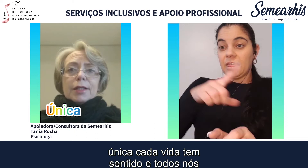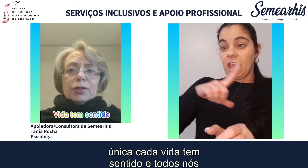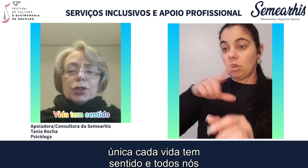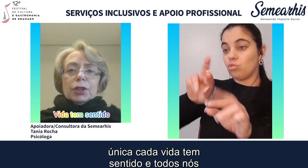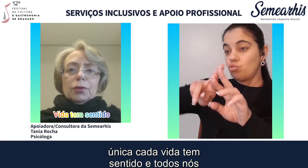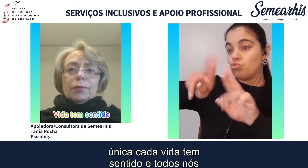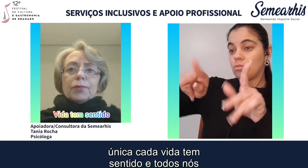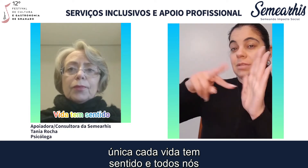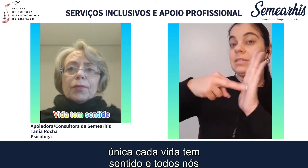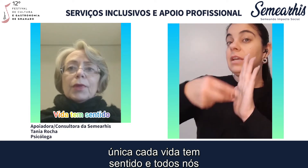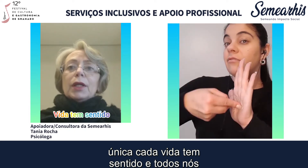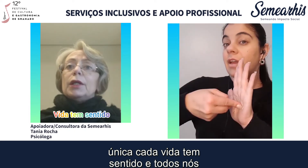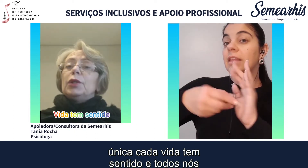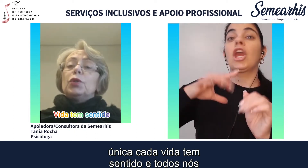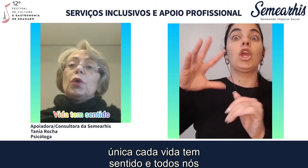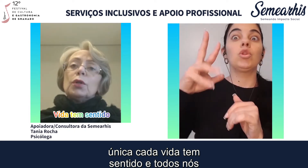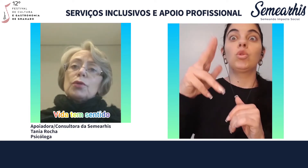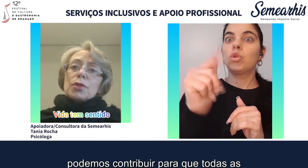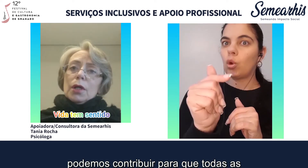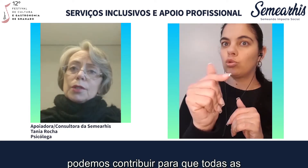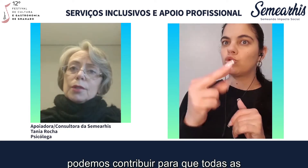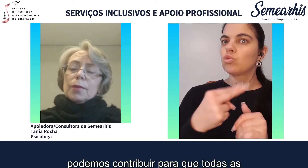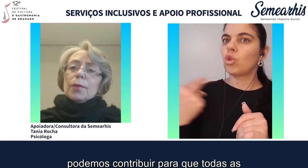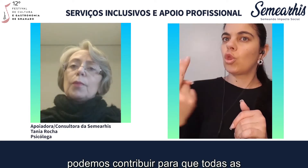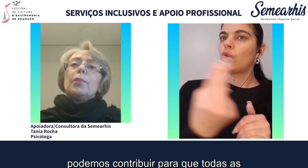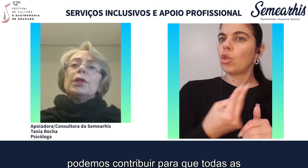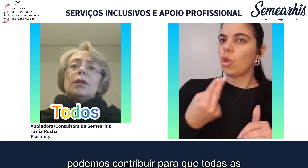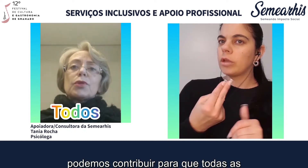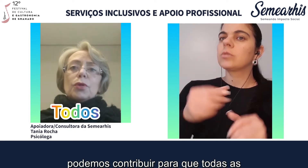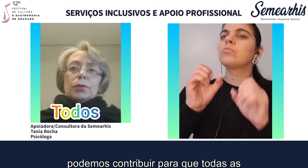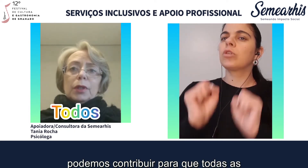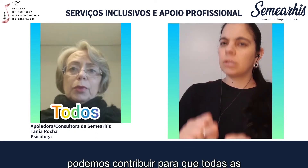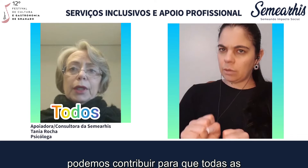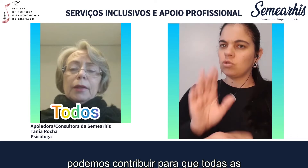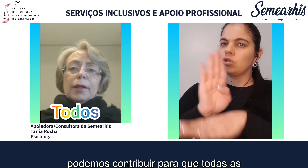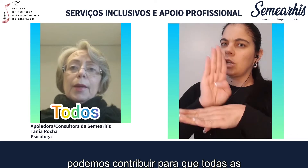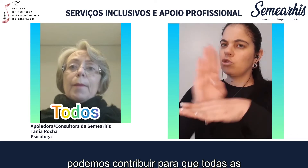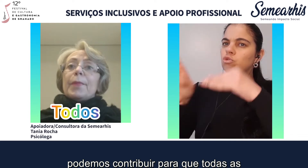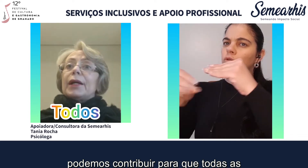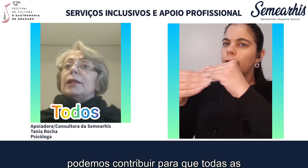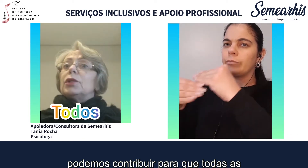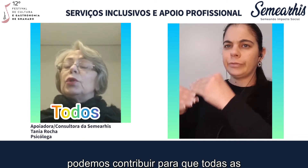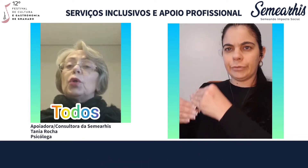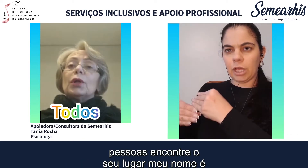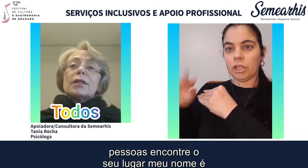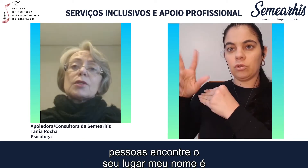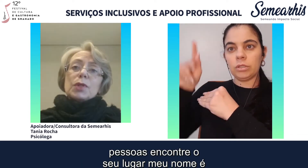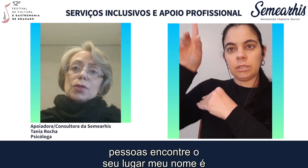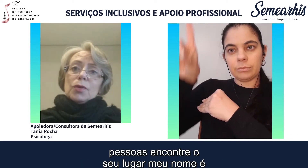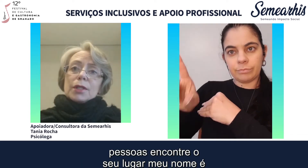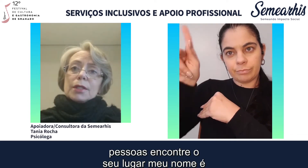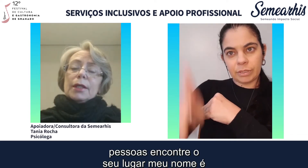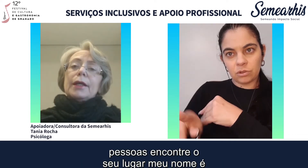tem sentido e todos nós podemos contribuir para que todas